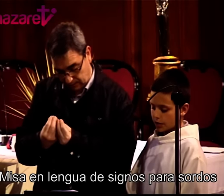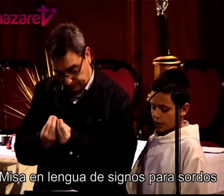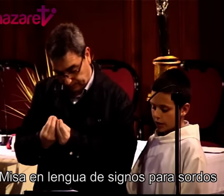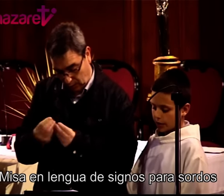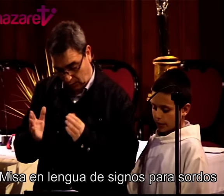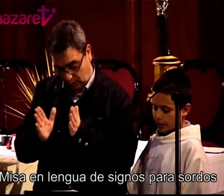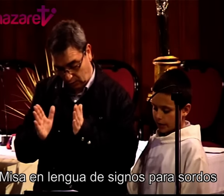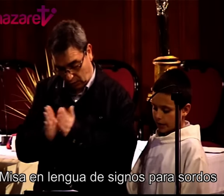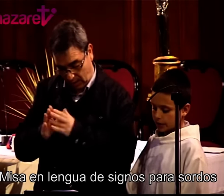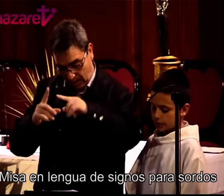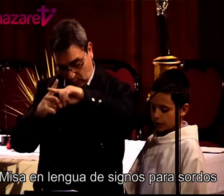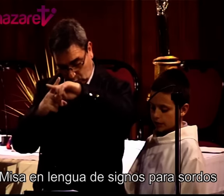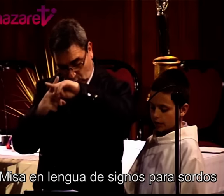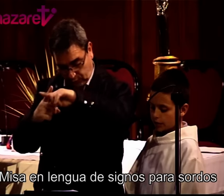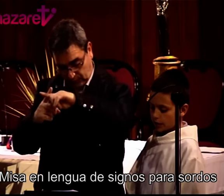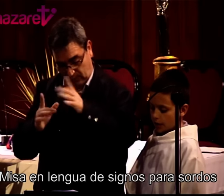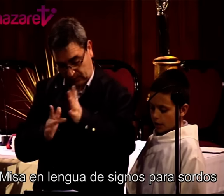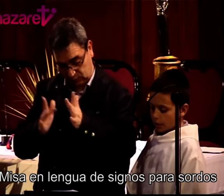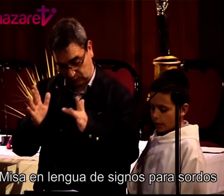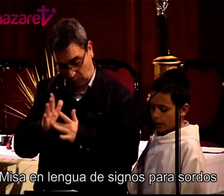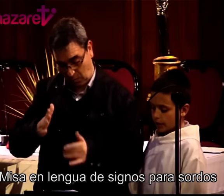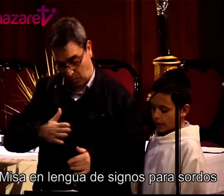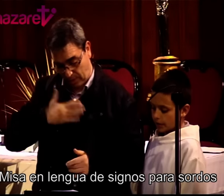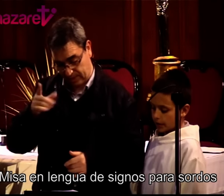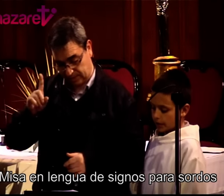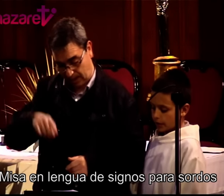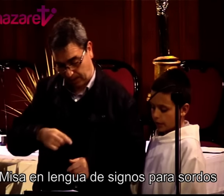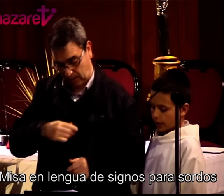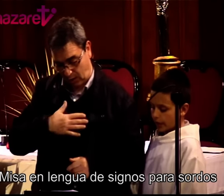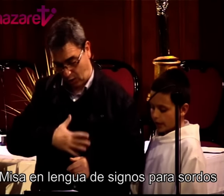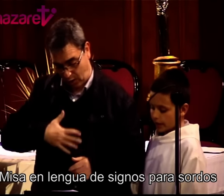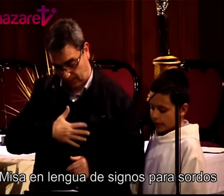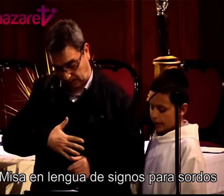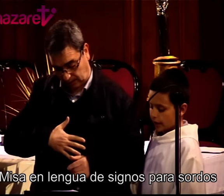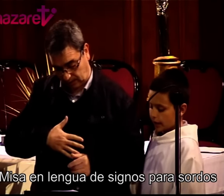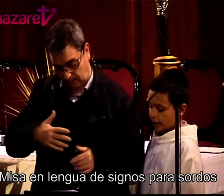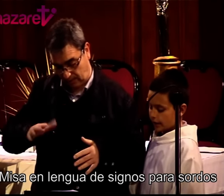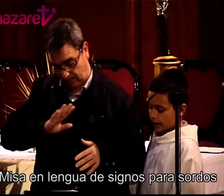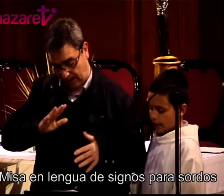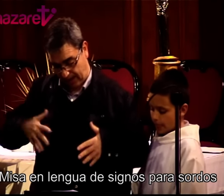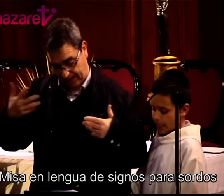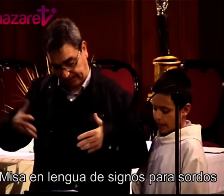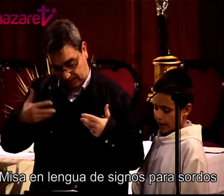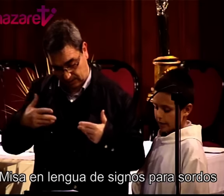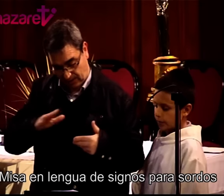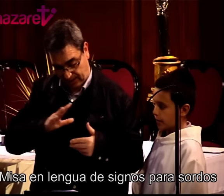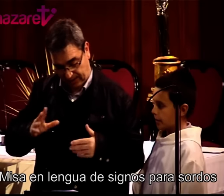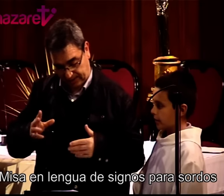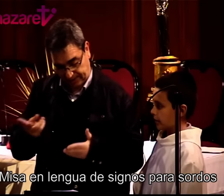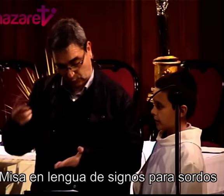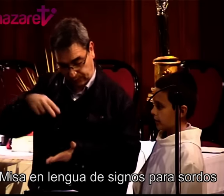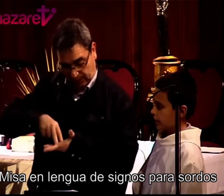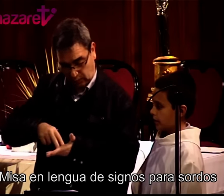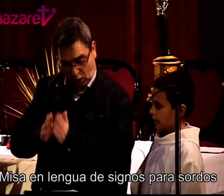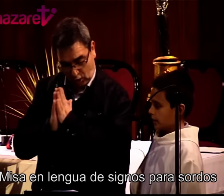identificados con la cruz de Jesucristo, puedan también gozar de la alegría de la